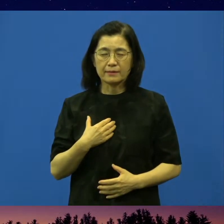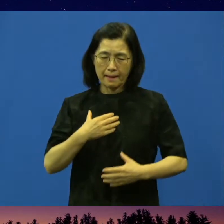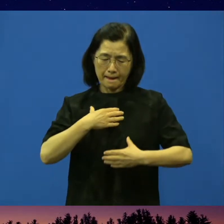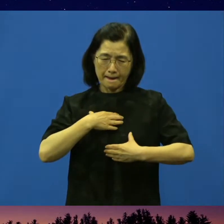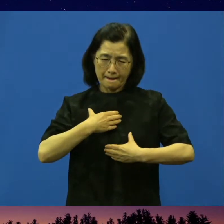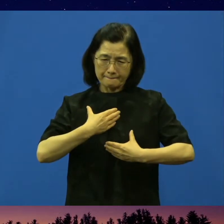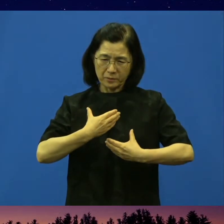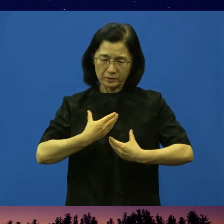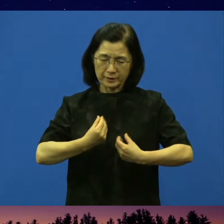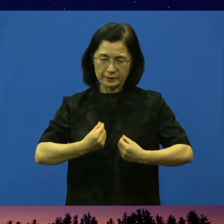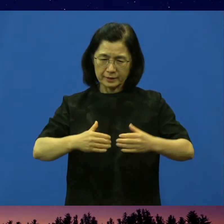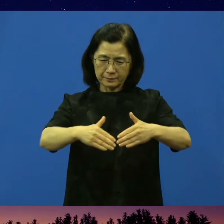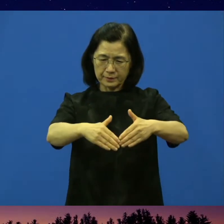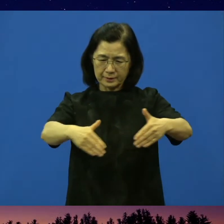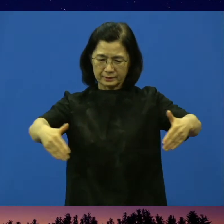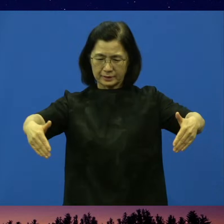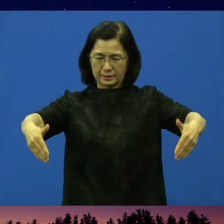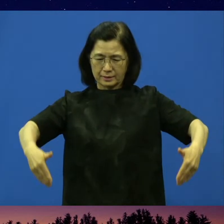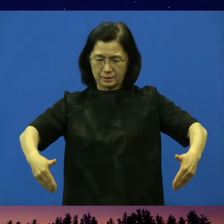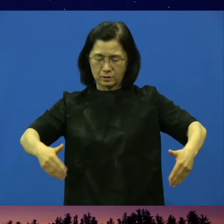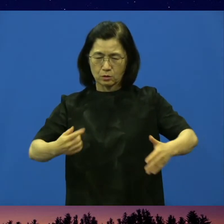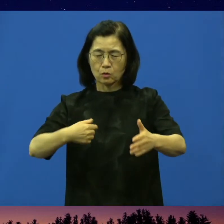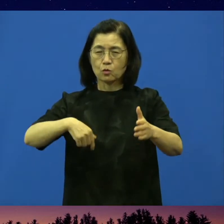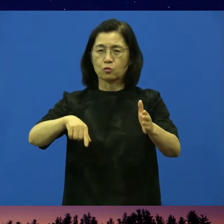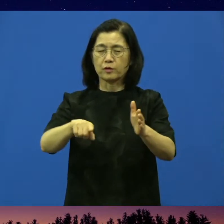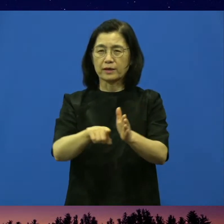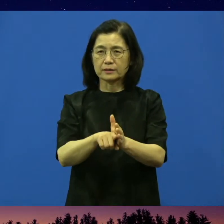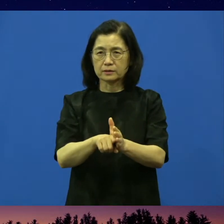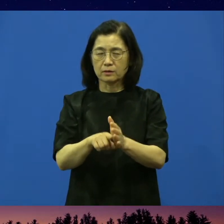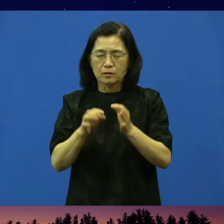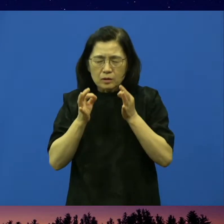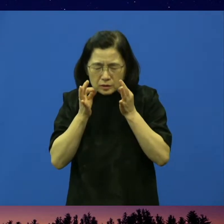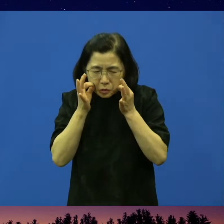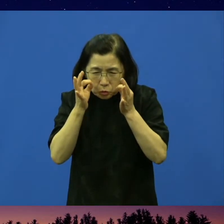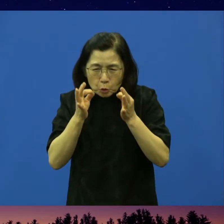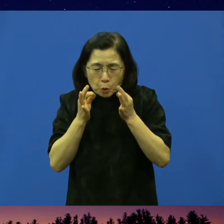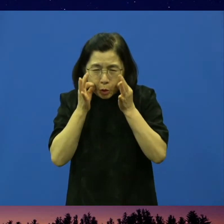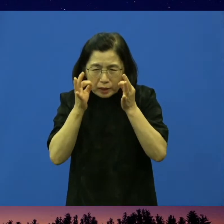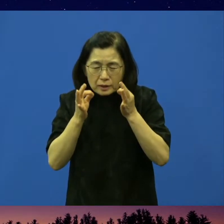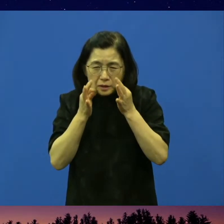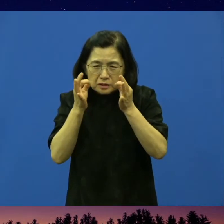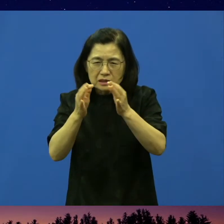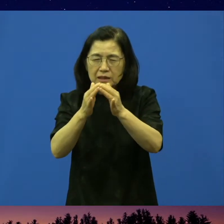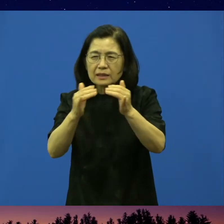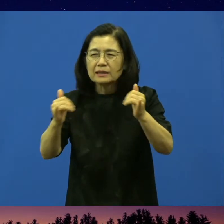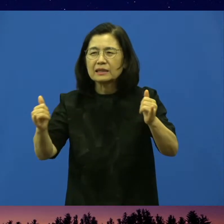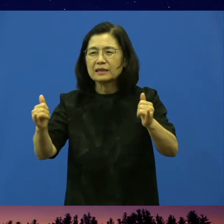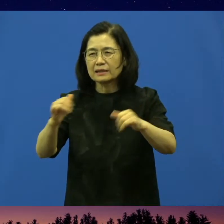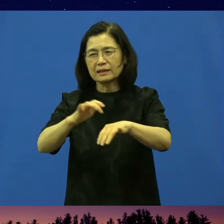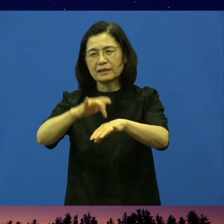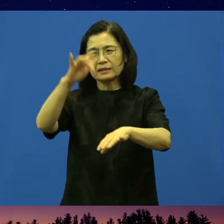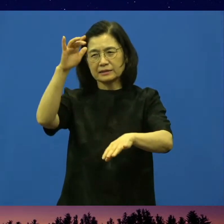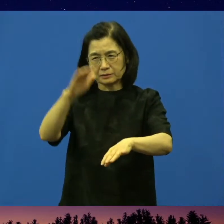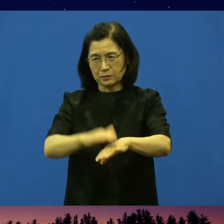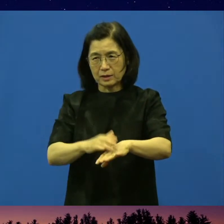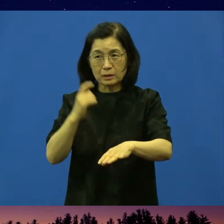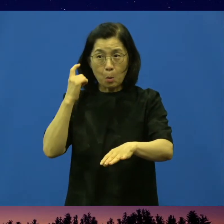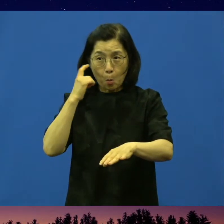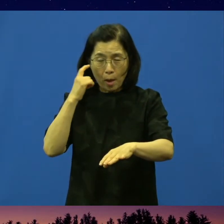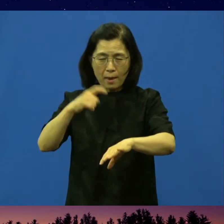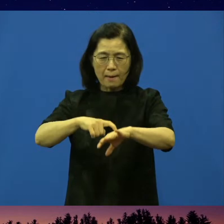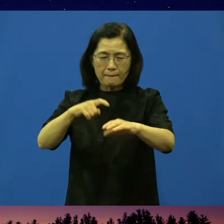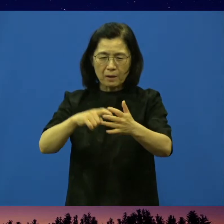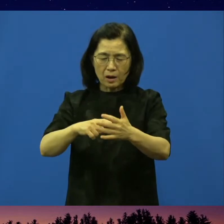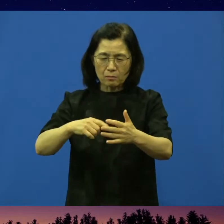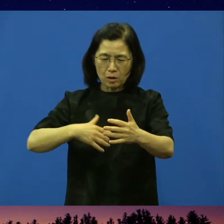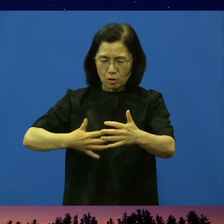안정감을 확보하기 위해서 할 수 있는 일은 모든 걸 다 하려고 하는 게 우리 인간의 심리예요. 왜? 인간의 내면에 있는 불안감이에요.